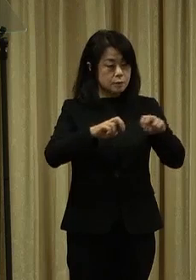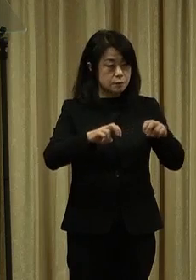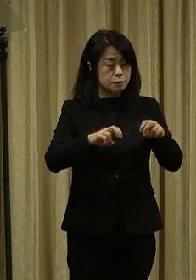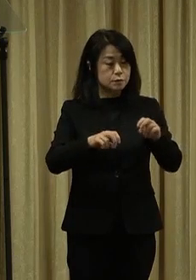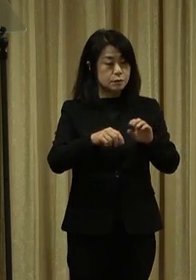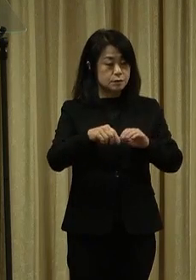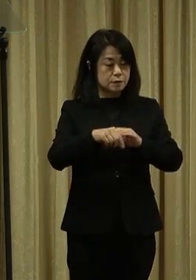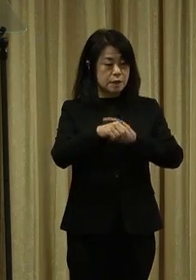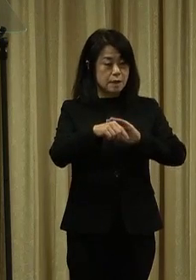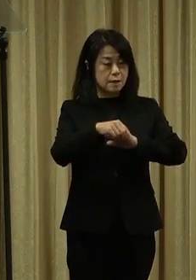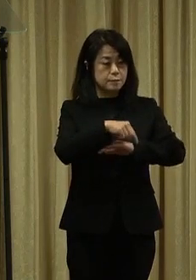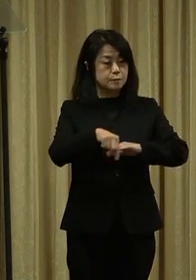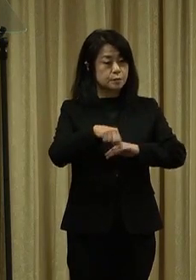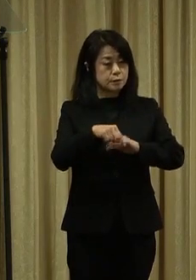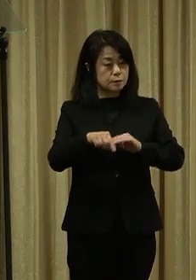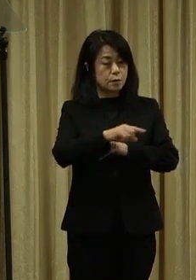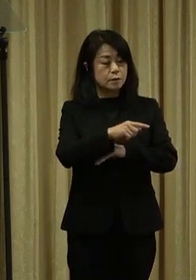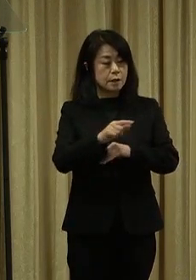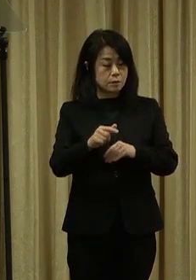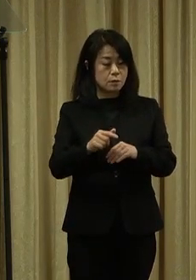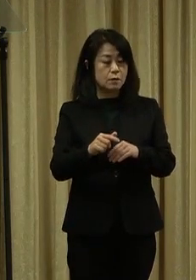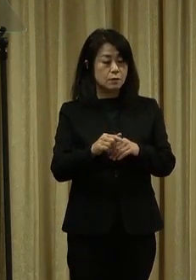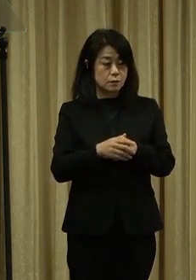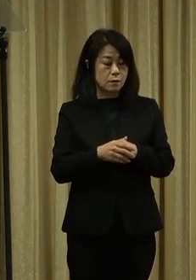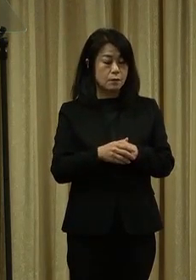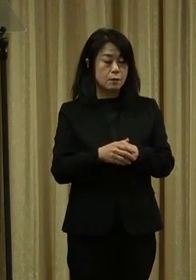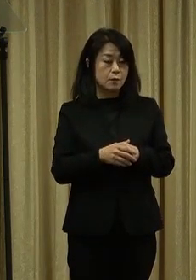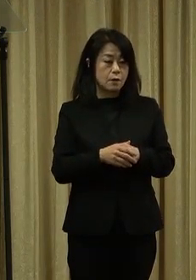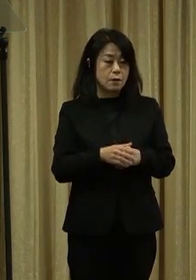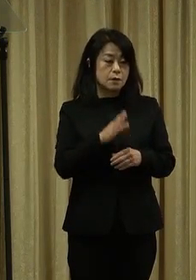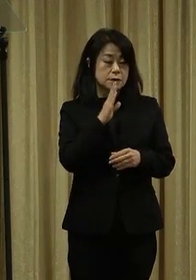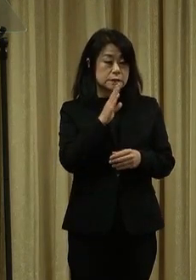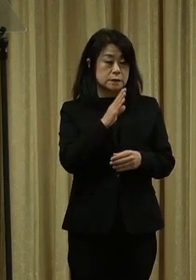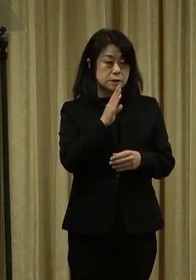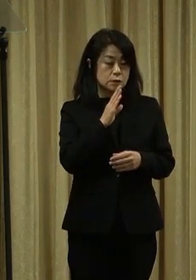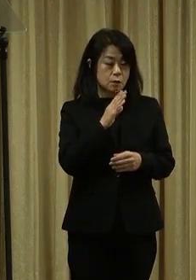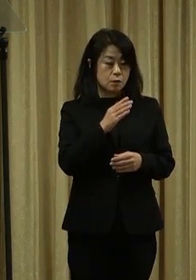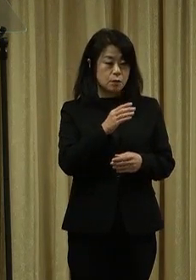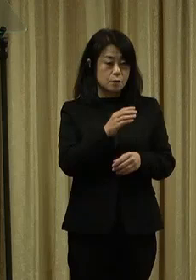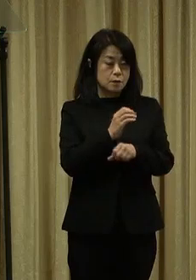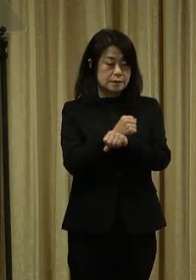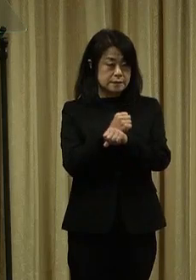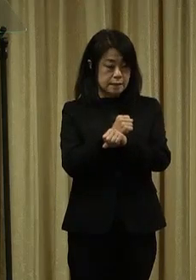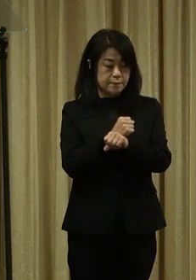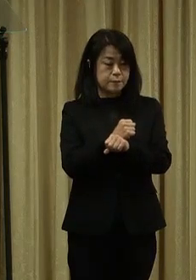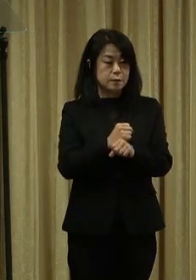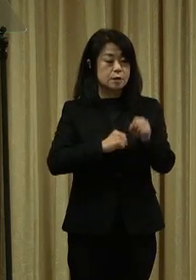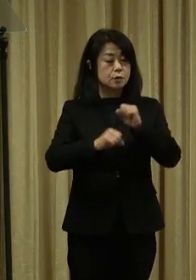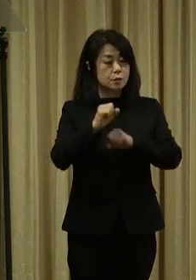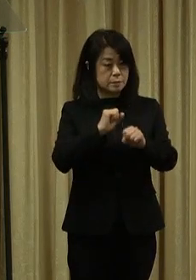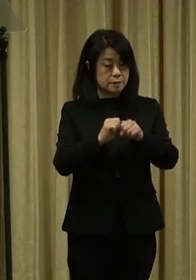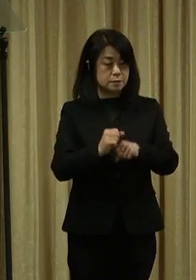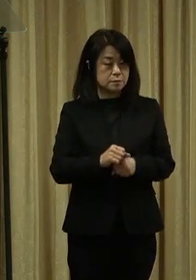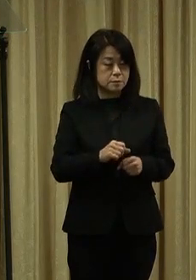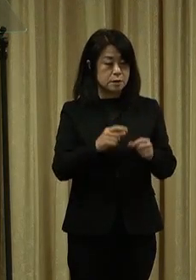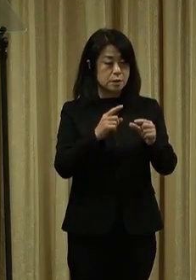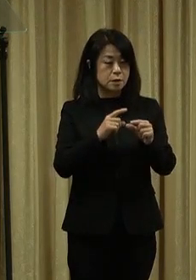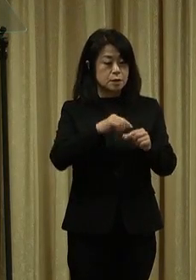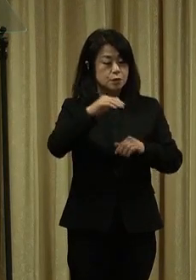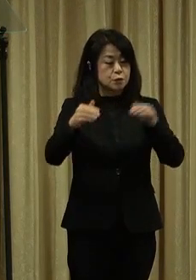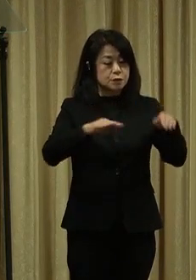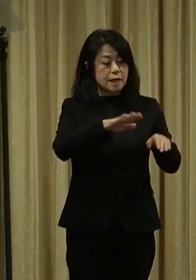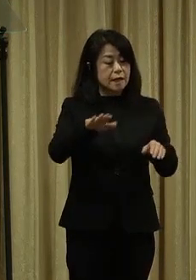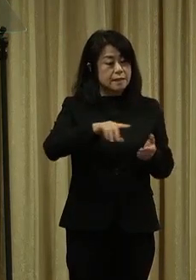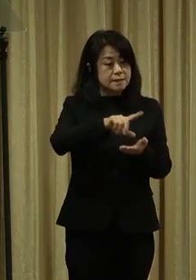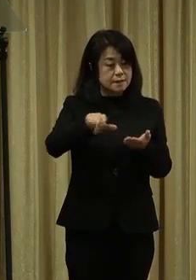の特色を生かしたなりわいを創出するための実証実験に取り組みます。また中山間地域における